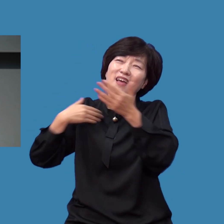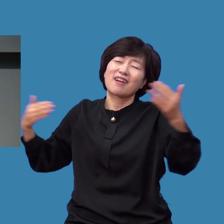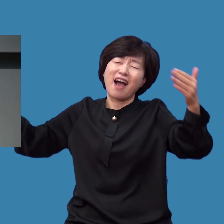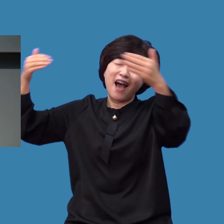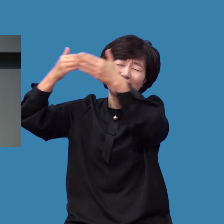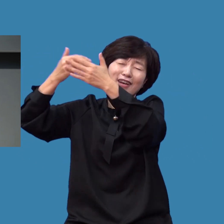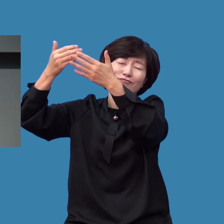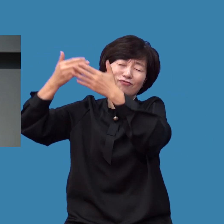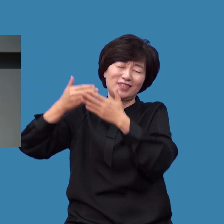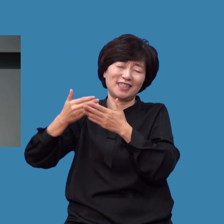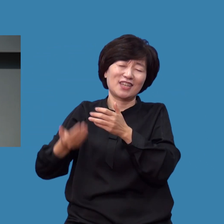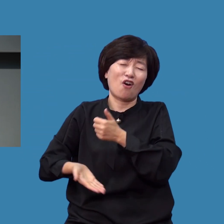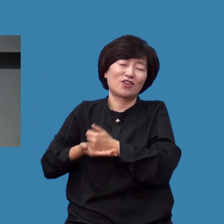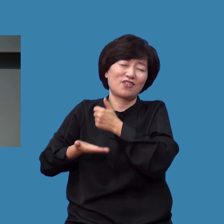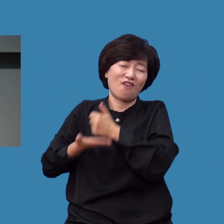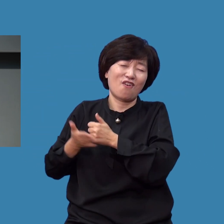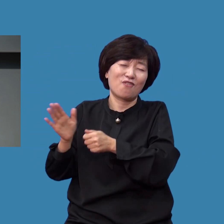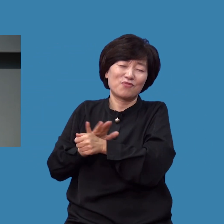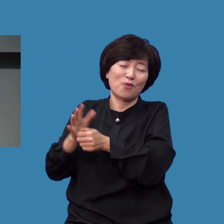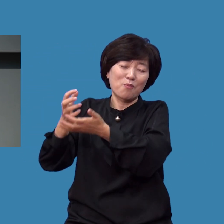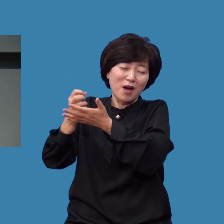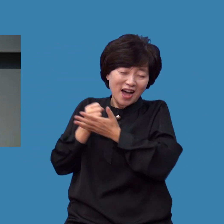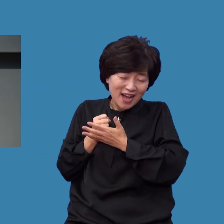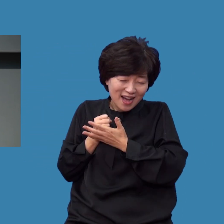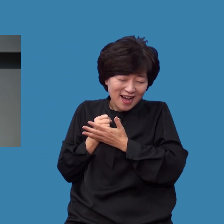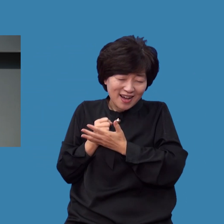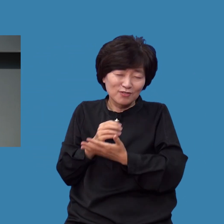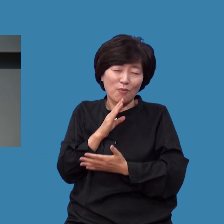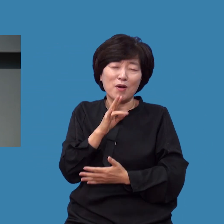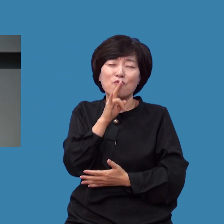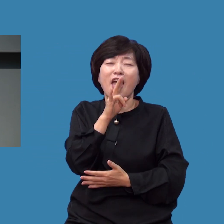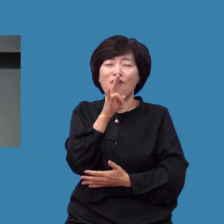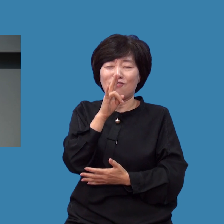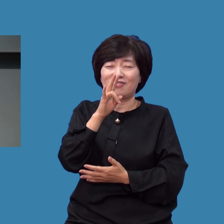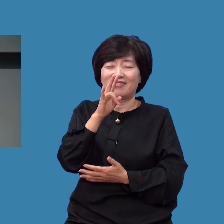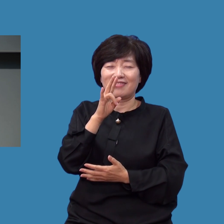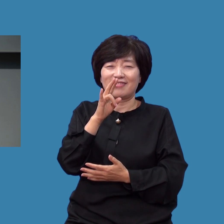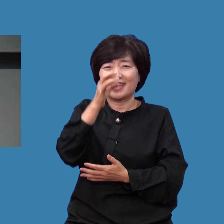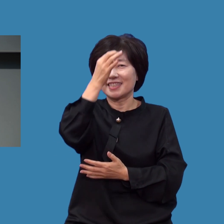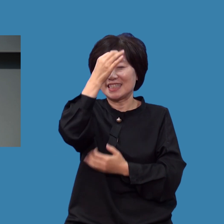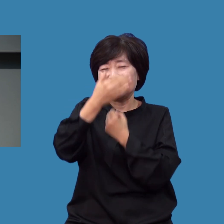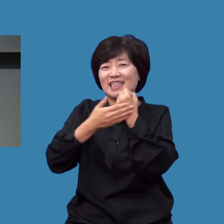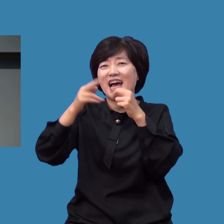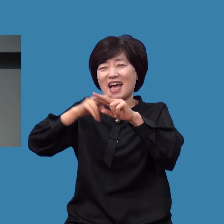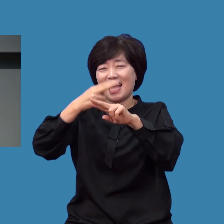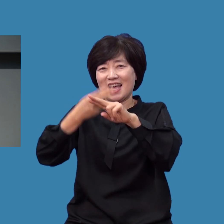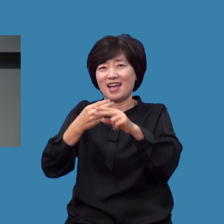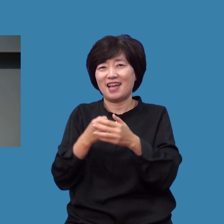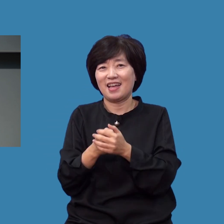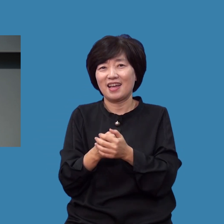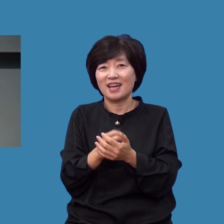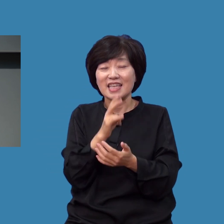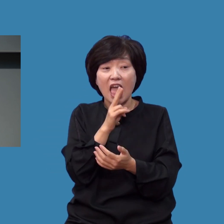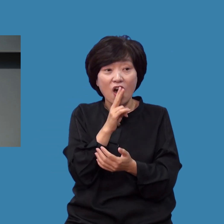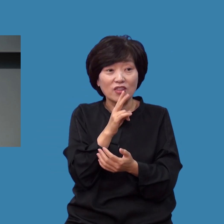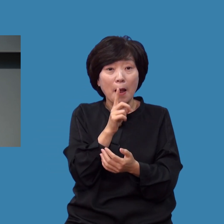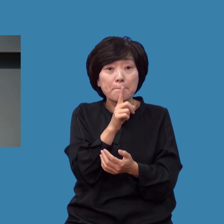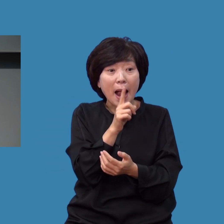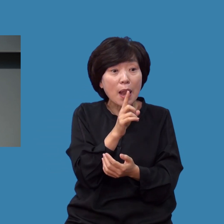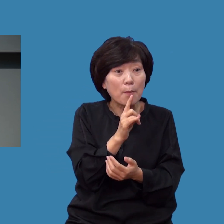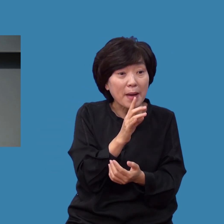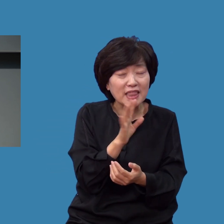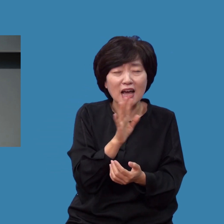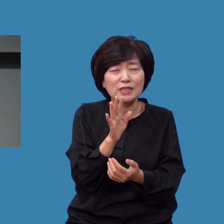계시지 하는 격려를 받고 위로를 받고 했으면 큰 예언이라는 거예요. 예언은 여러분 꼭 말로 할 필요 없어요.